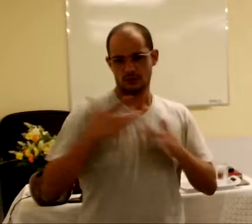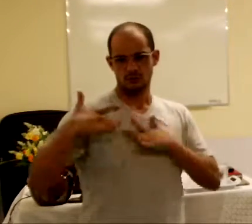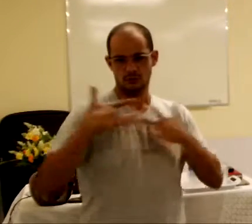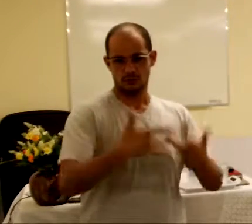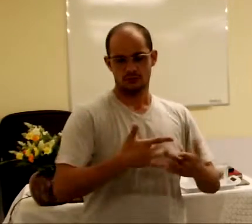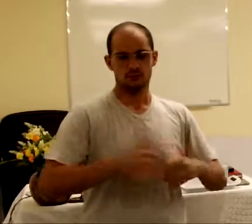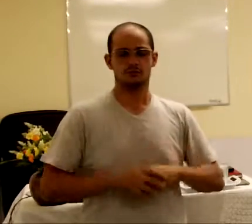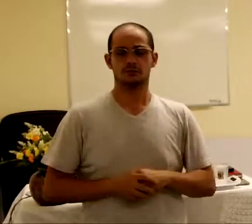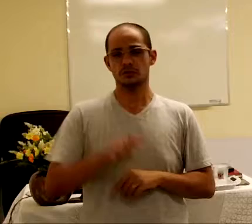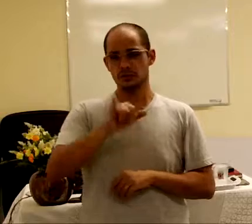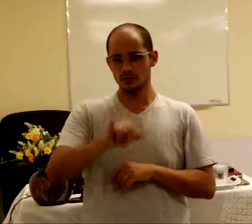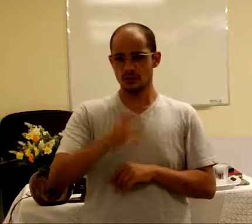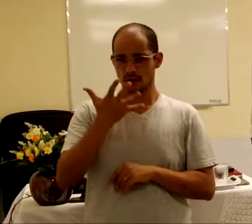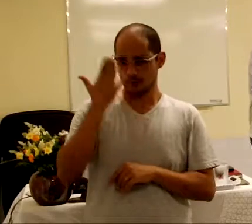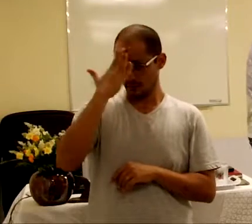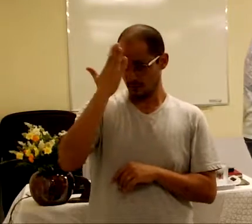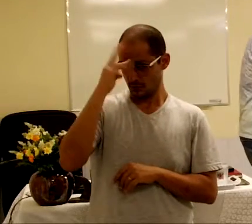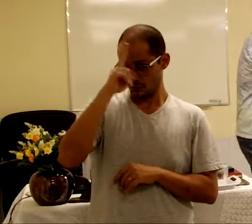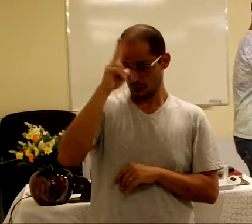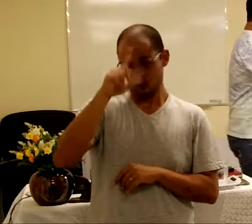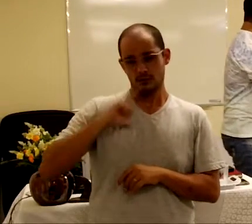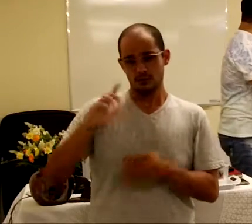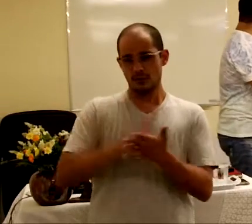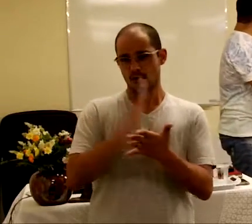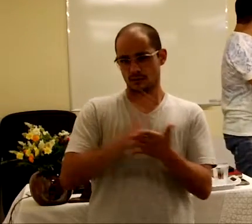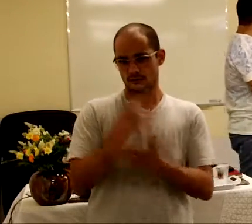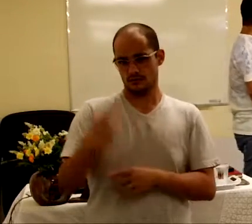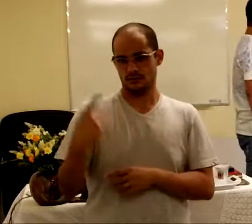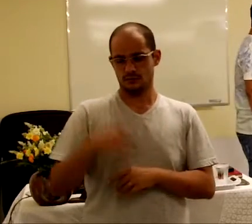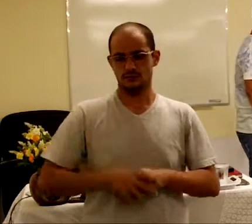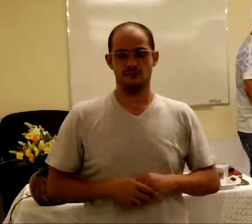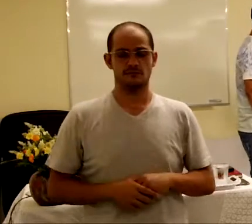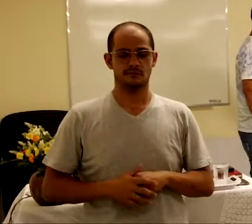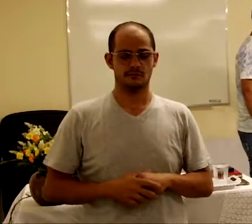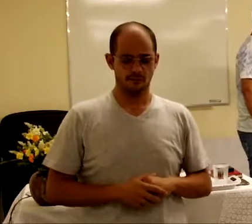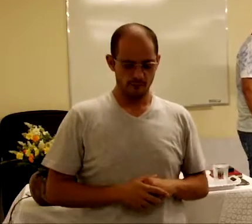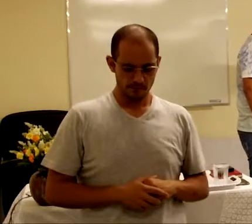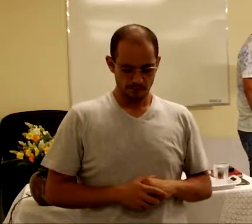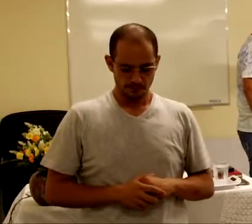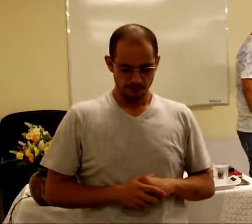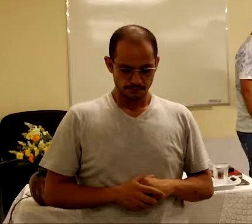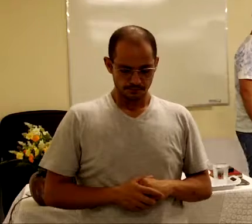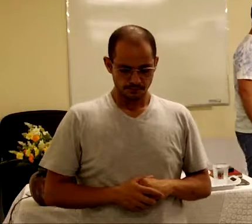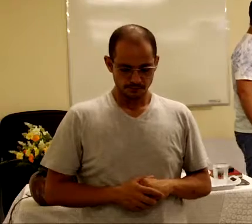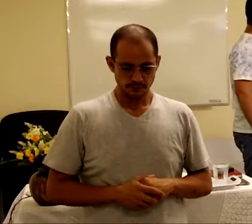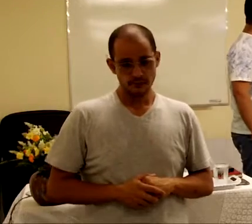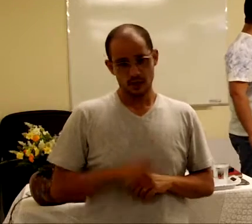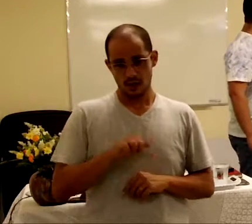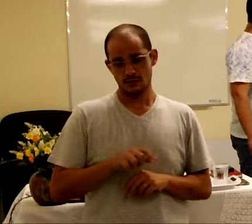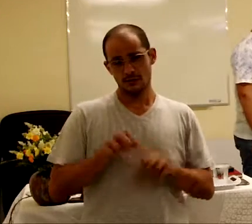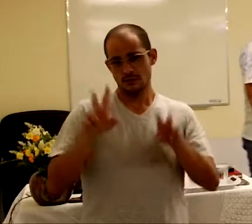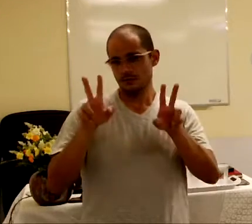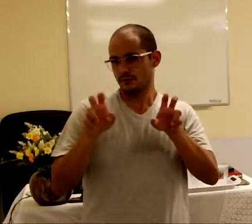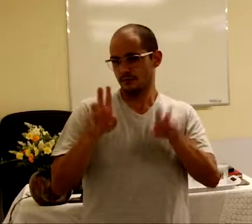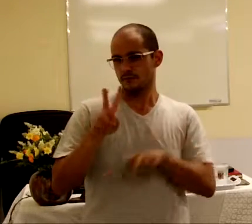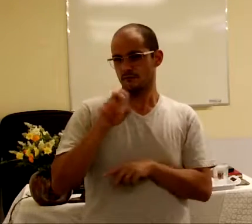quem quiser. Benedita Fernandes também. Tá? Nós chamamos carinhosamente de Benedita, vó